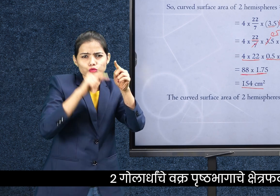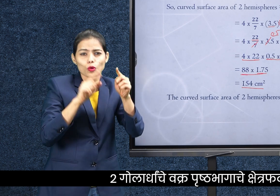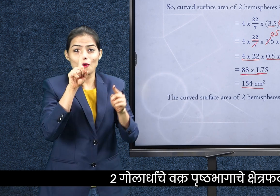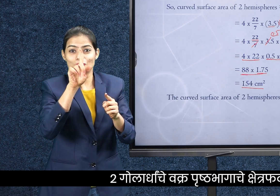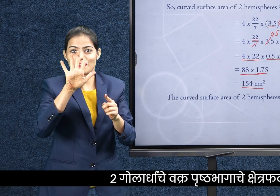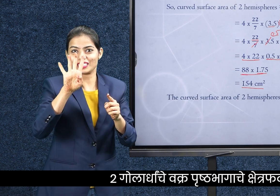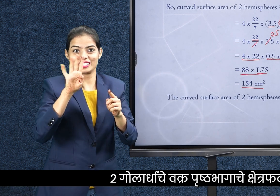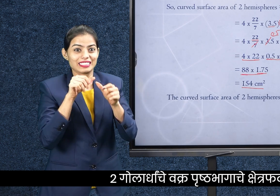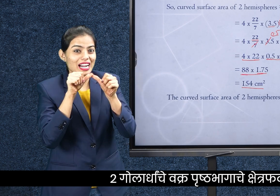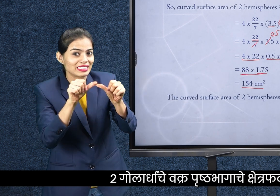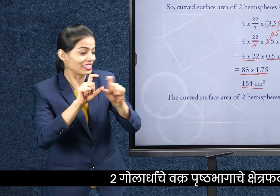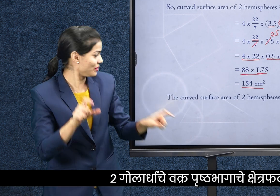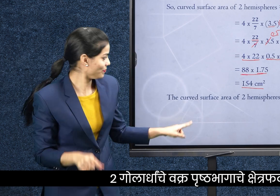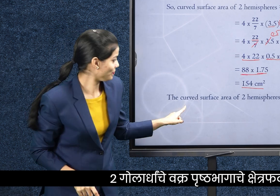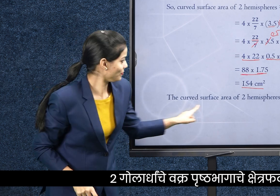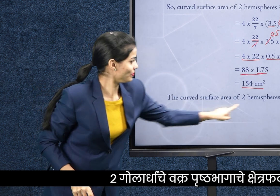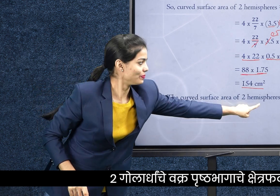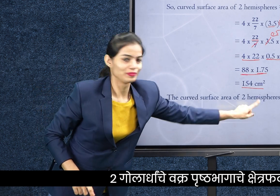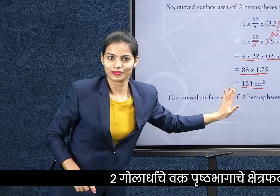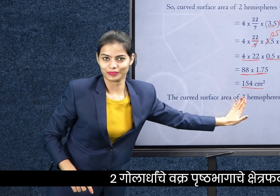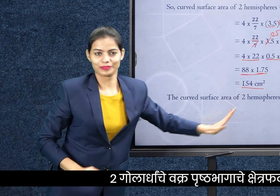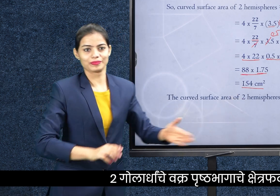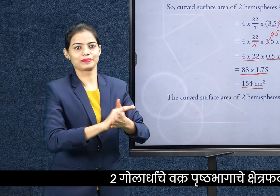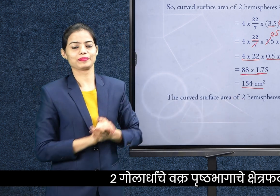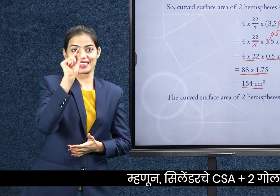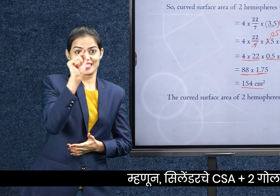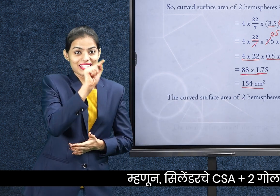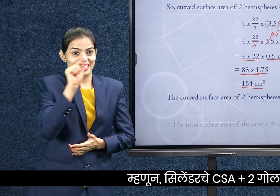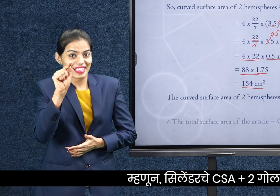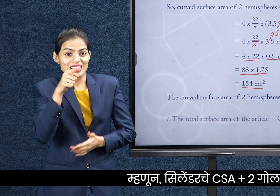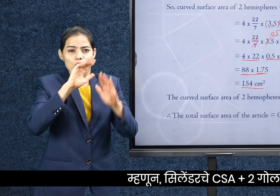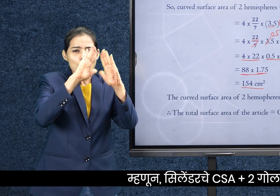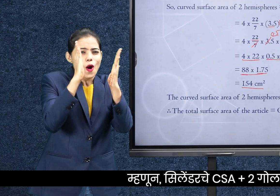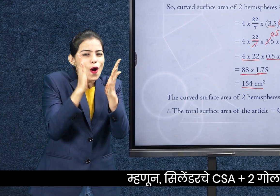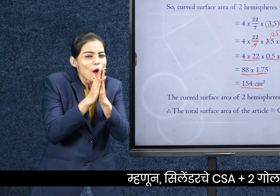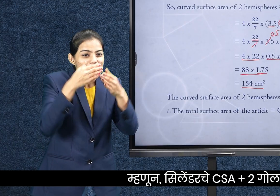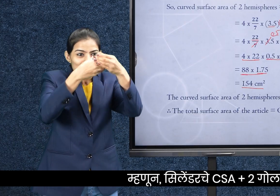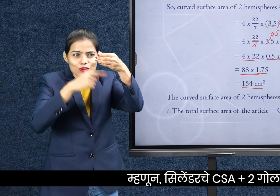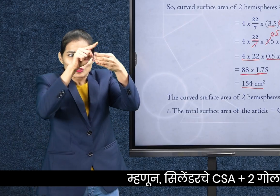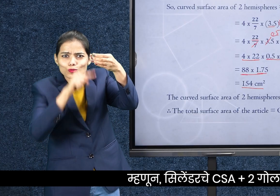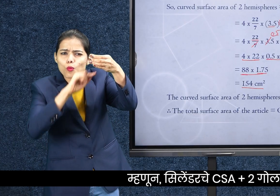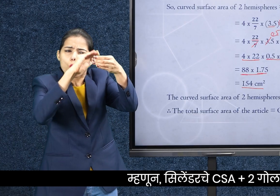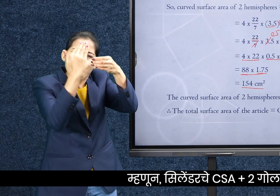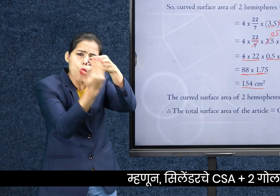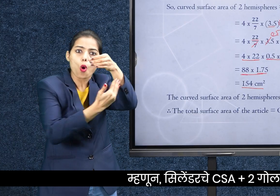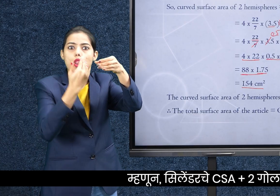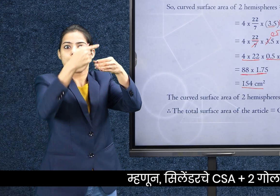पृष्ठभागाचे क्षेत्रफळ बरोबर 154 सेंटीमीटरचा वर्ग. म्हणून सिलेंडरचे CSA अधिक दोन